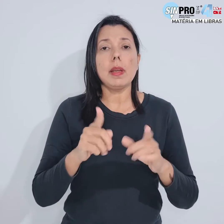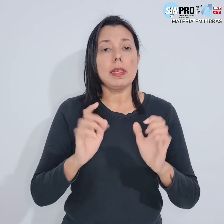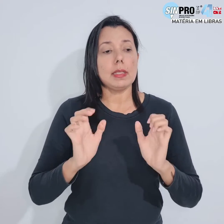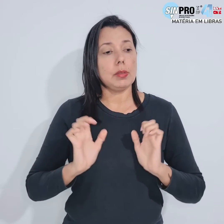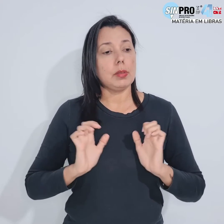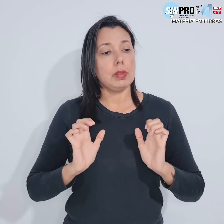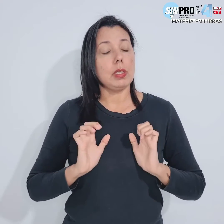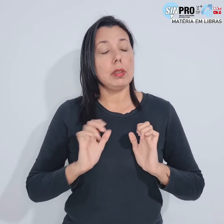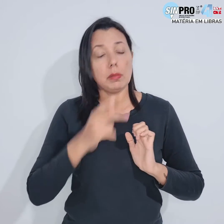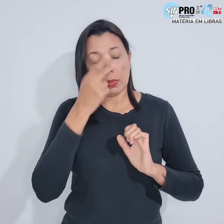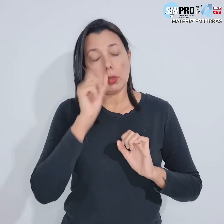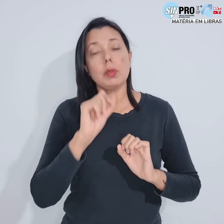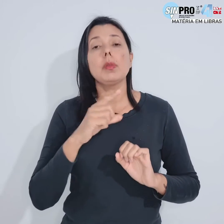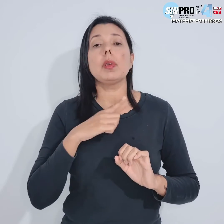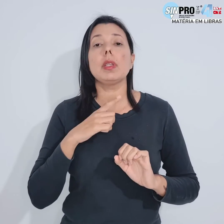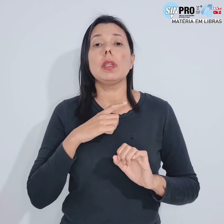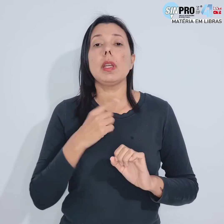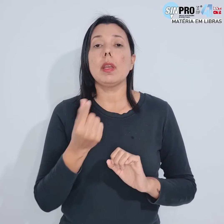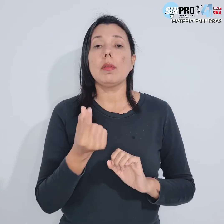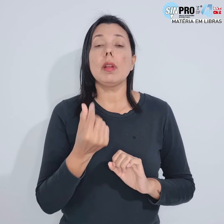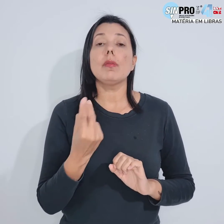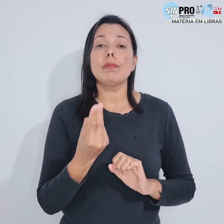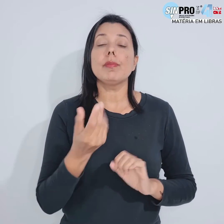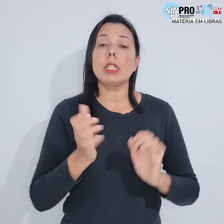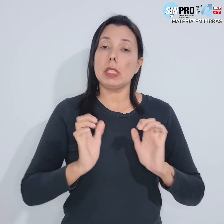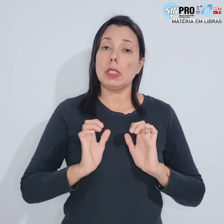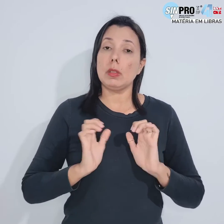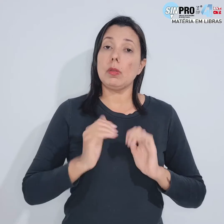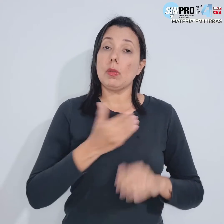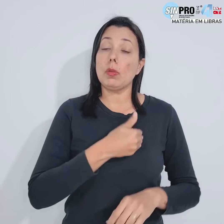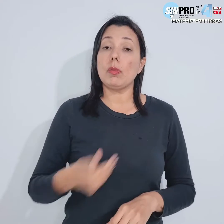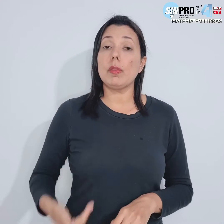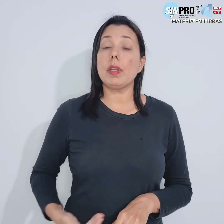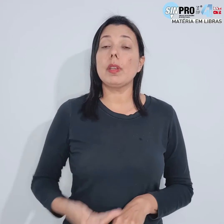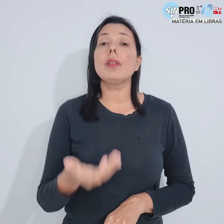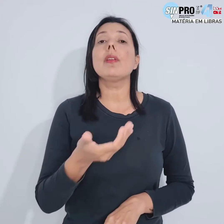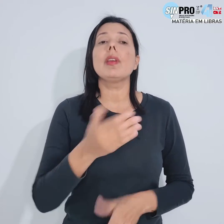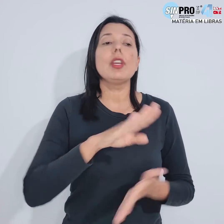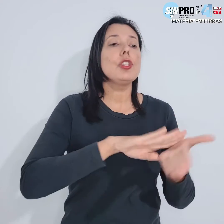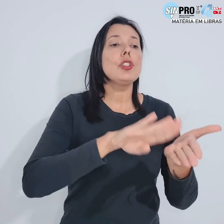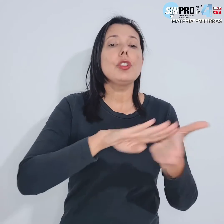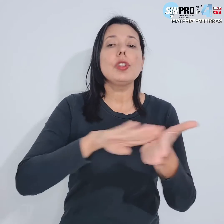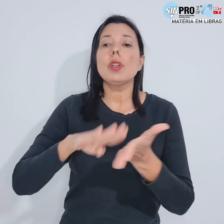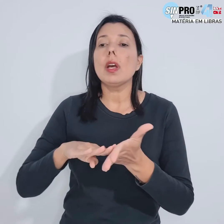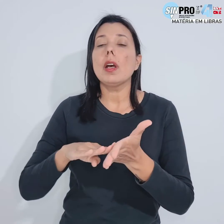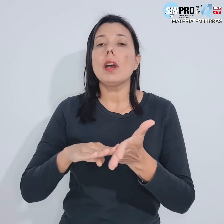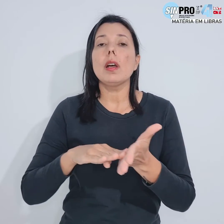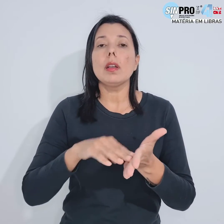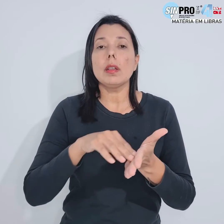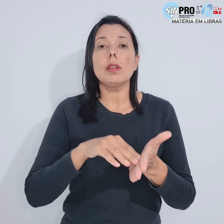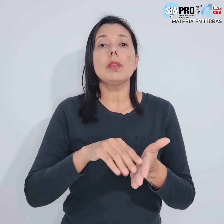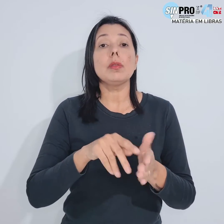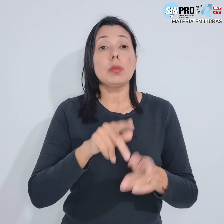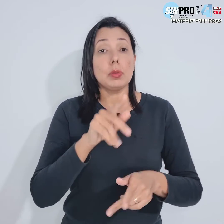elites, dos que detêm grandes recursos, o governo prefere tirar dos mais pobres, dando a